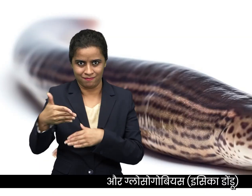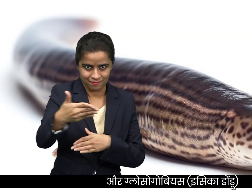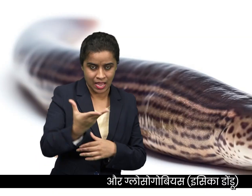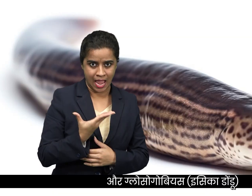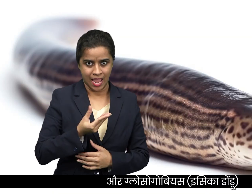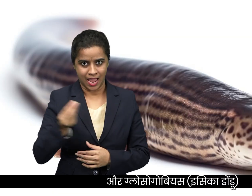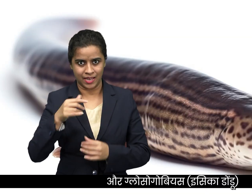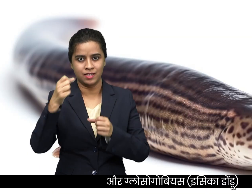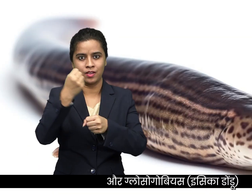ग्लोसोगोबियस,